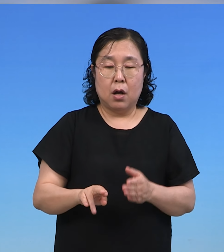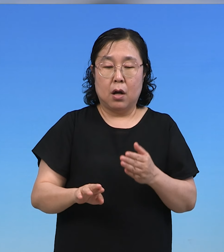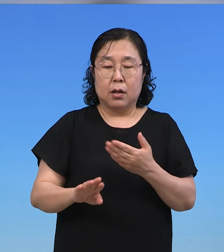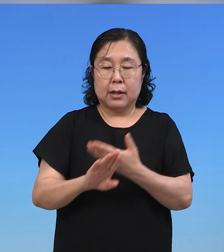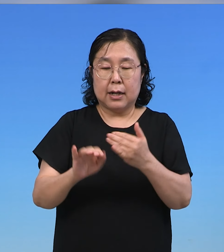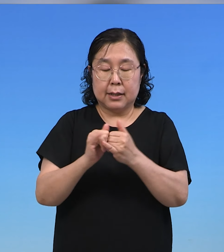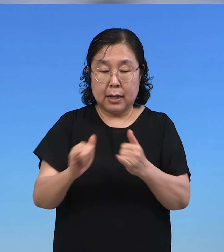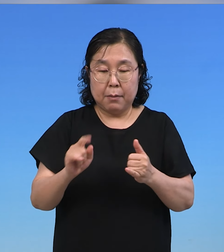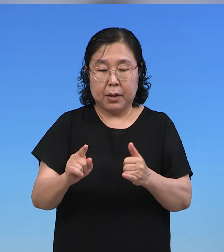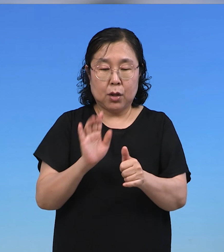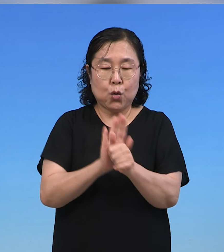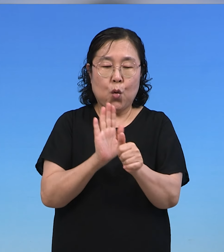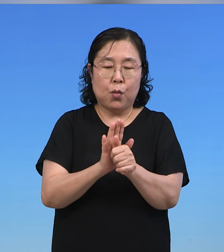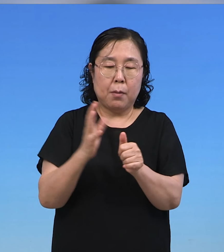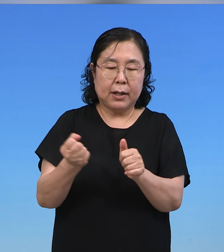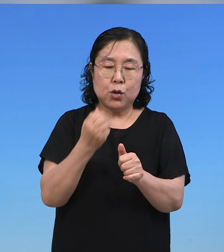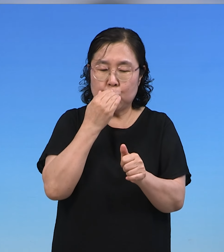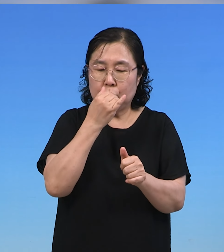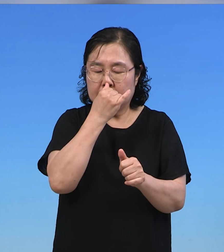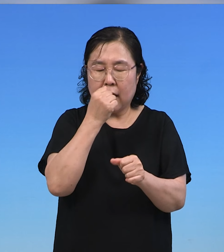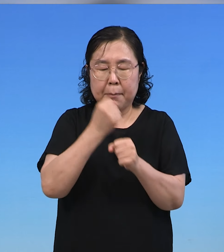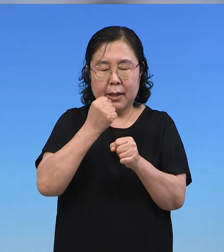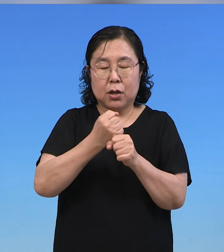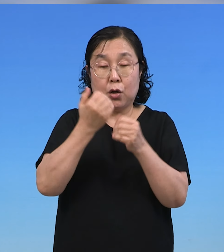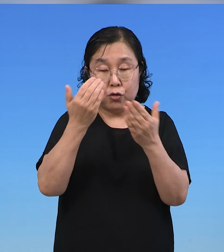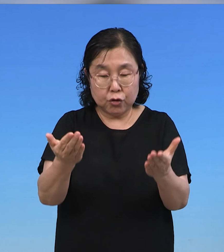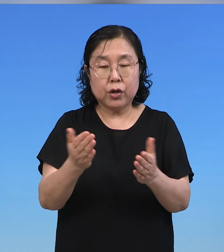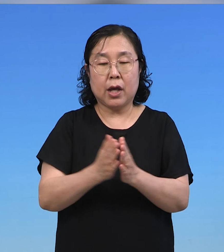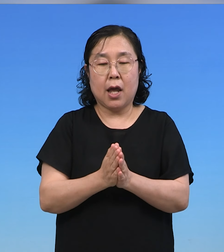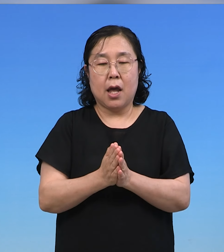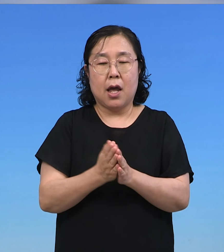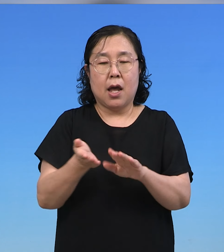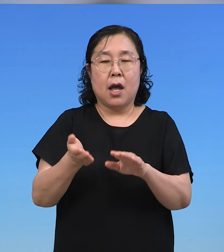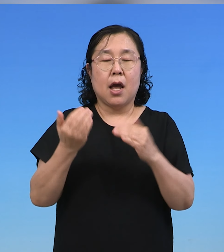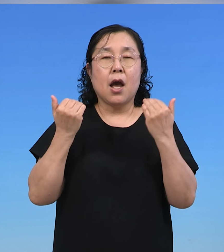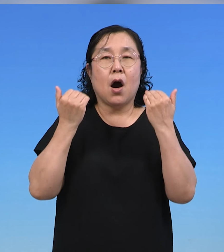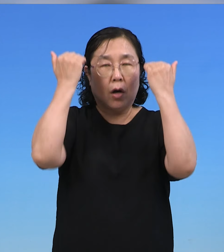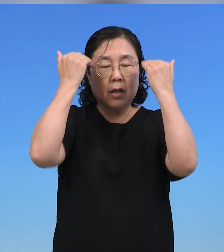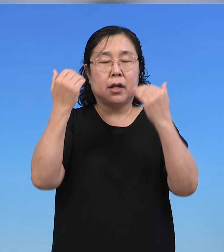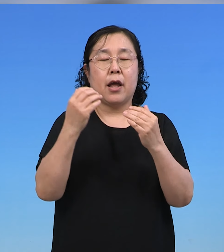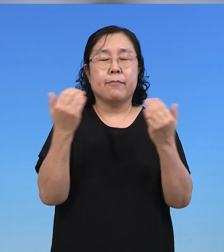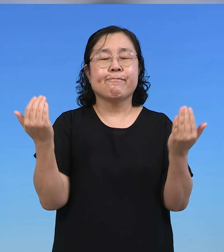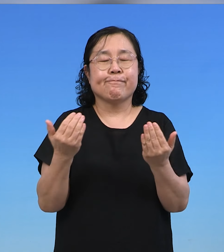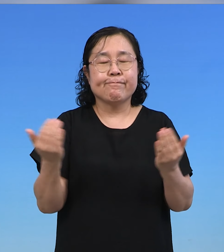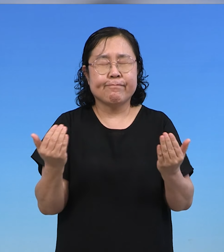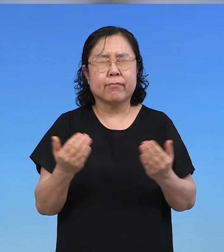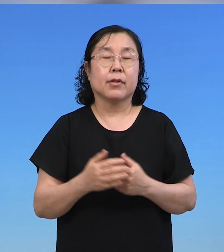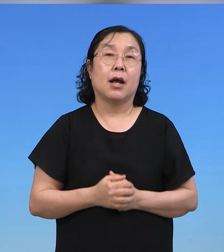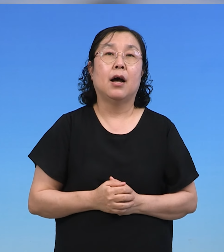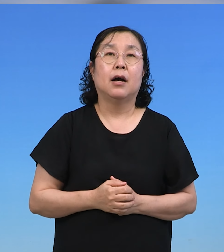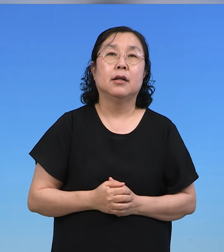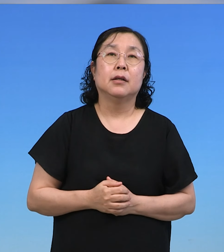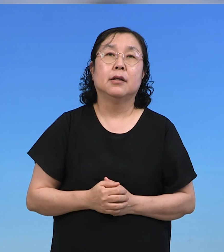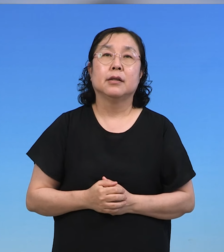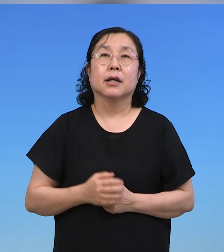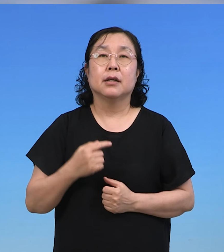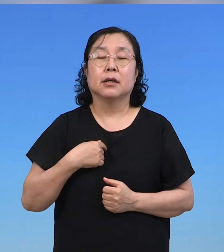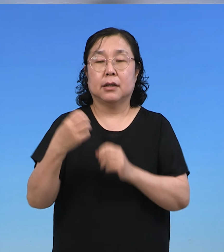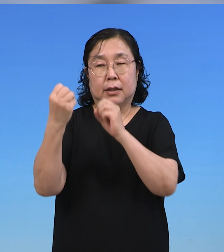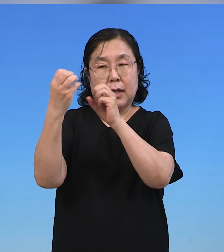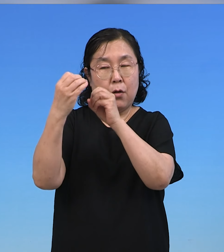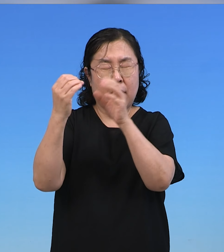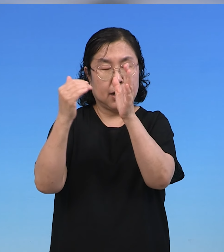저에게는 그 시간이었거든요. 그래서 제가 너무너무 기쁜 그런 시간을 보내고 마음의 활력이